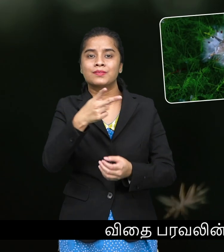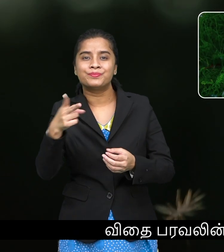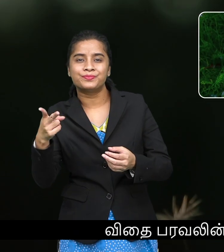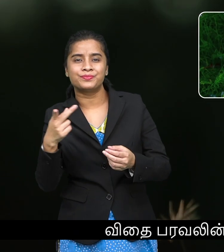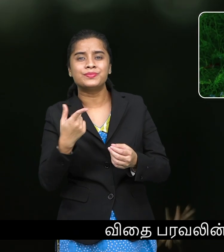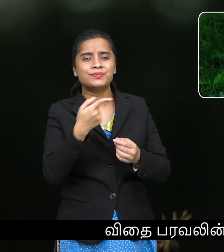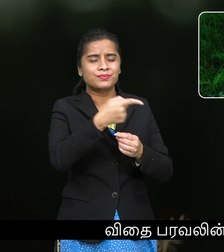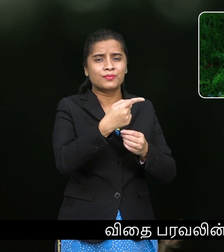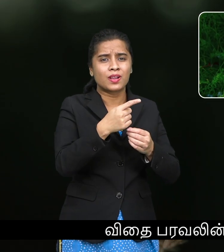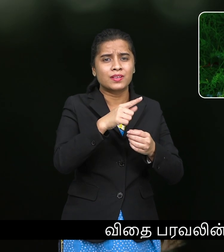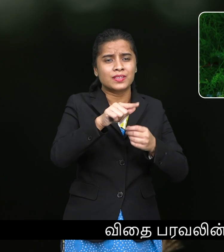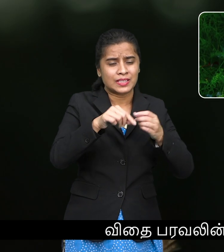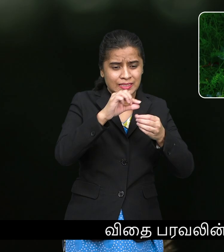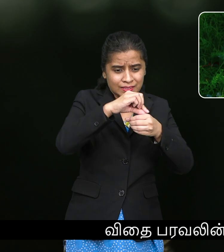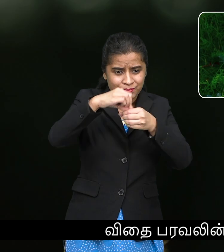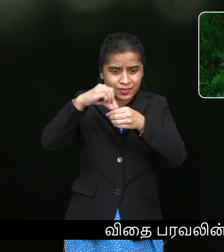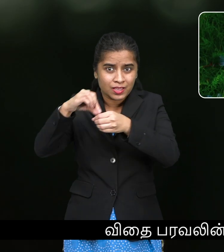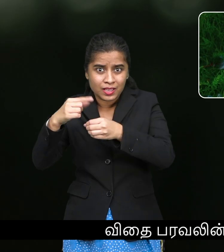பரவலின் வெவ்வேறு முகவர்கள்.